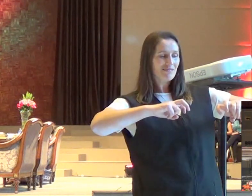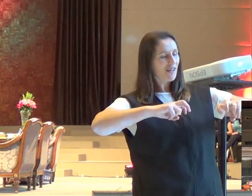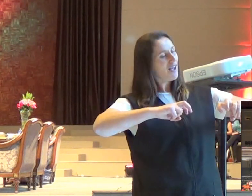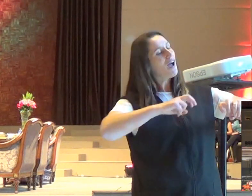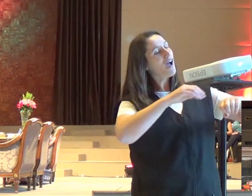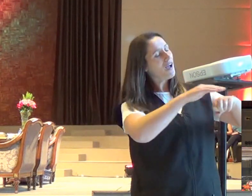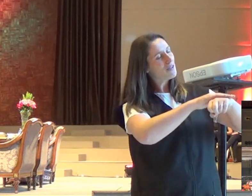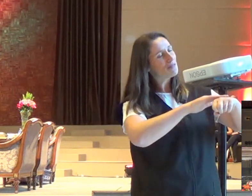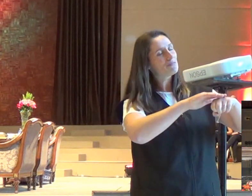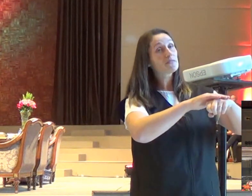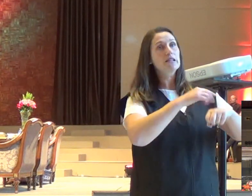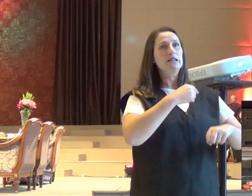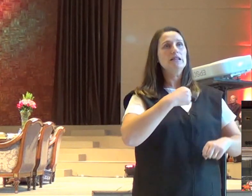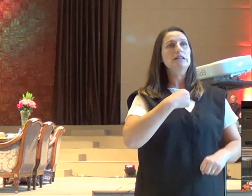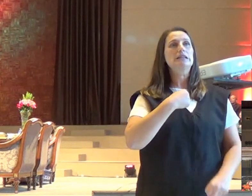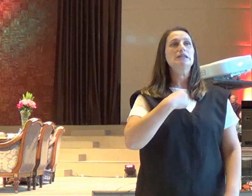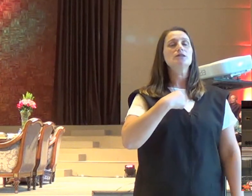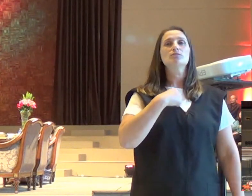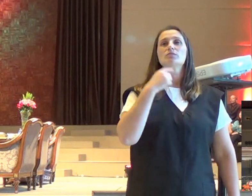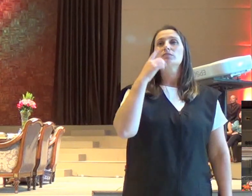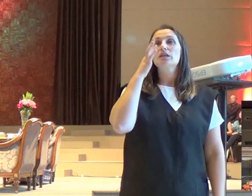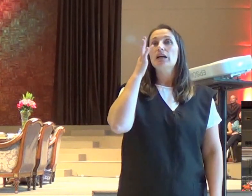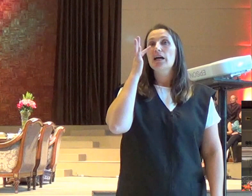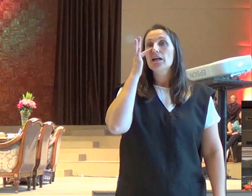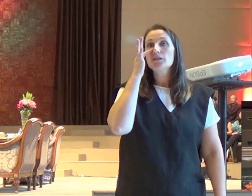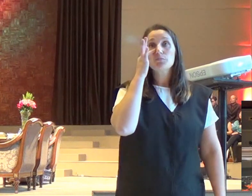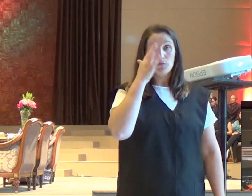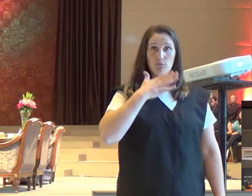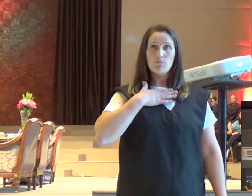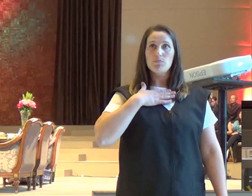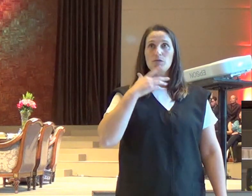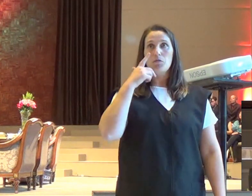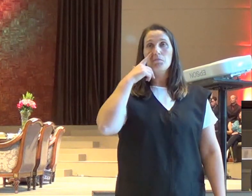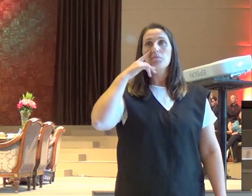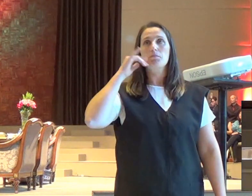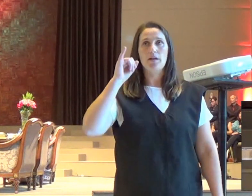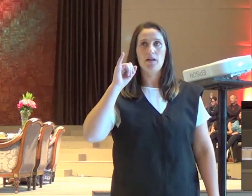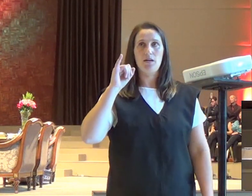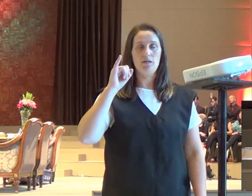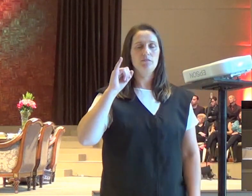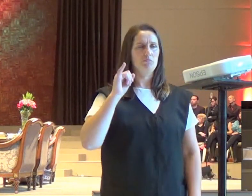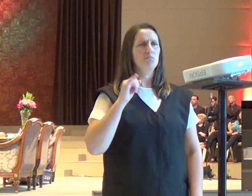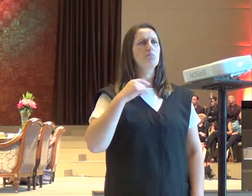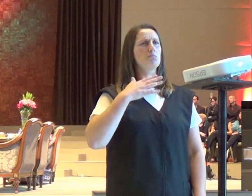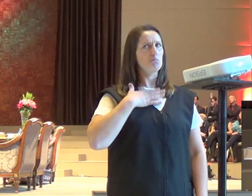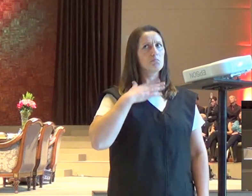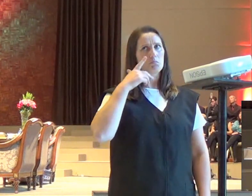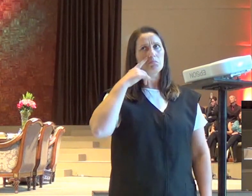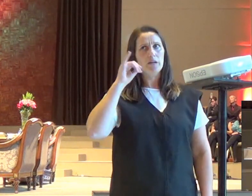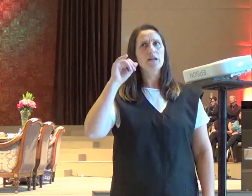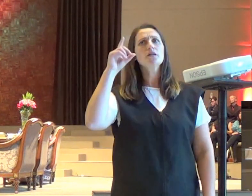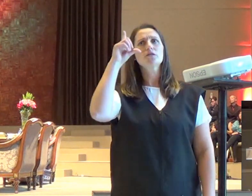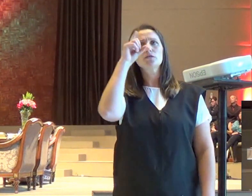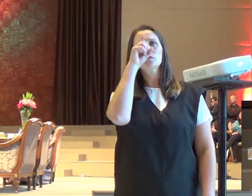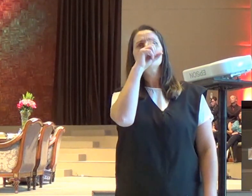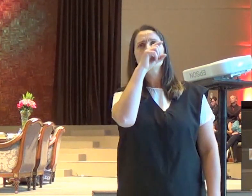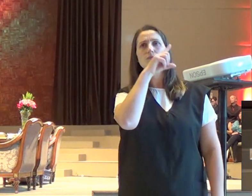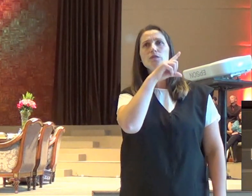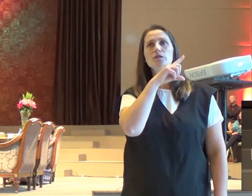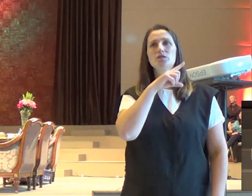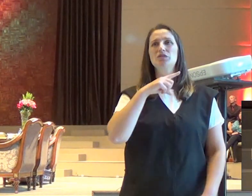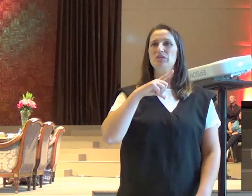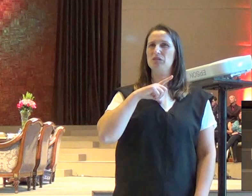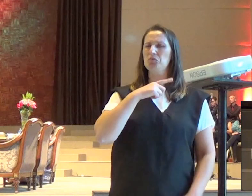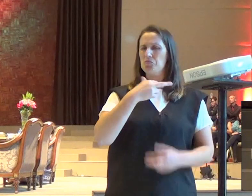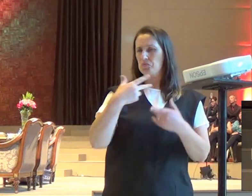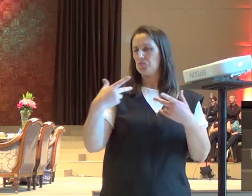tem uma coisa que eu admiro na criação do meu pai meu pai era um homem muito excêntrico tinha muitas manias assim estranhas